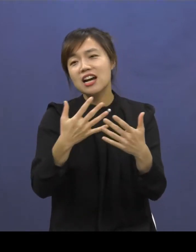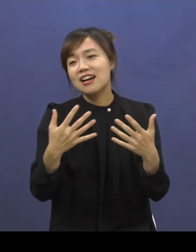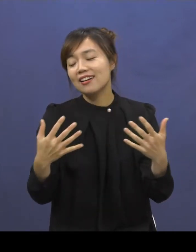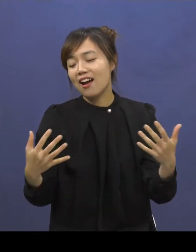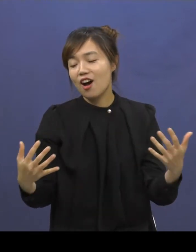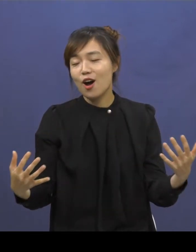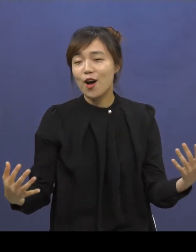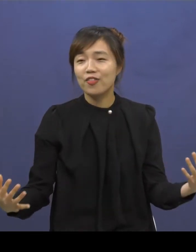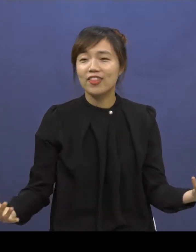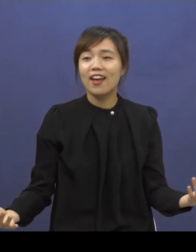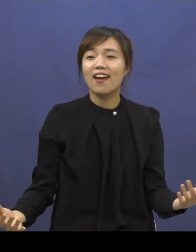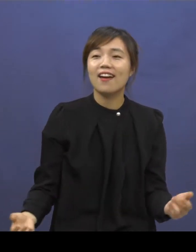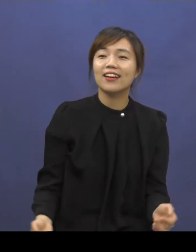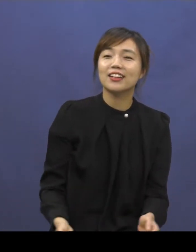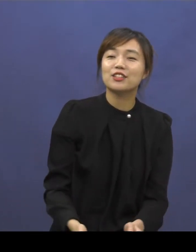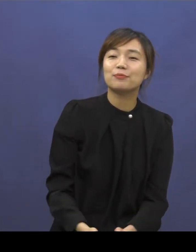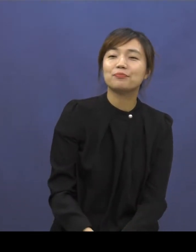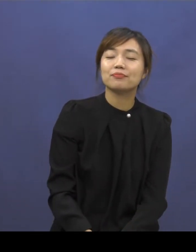풀었네